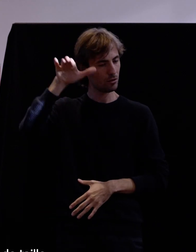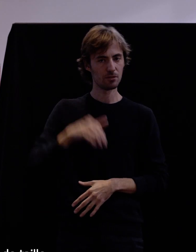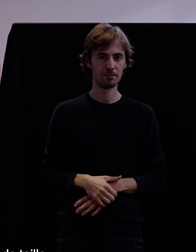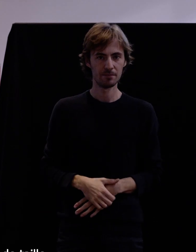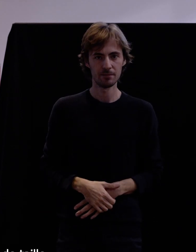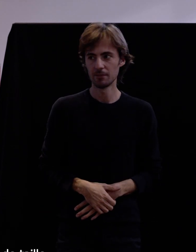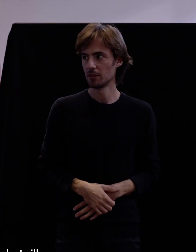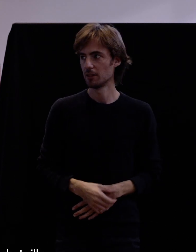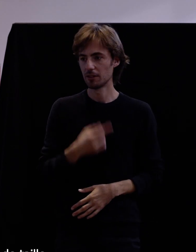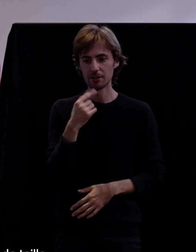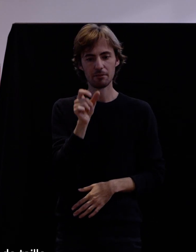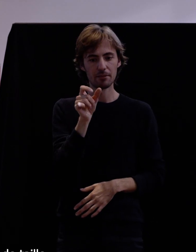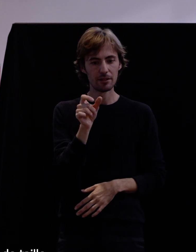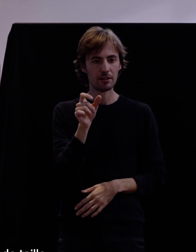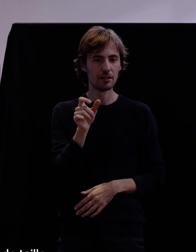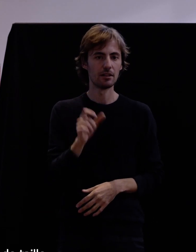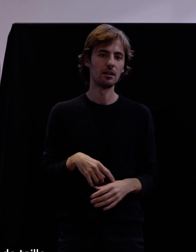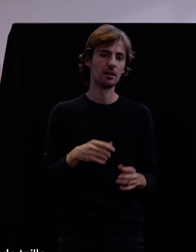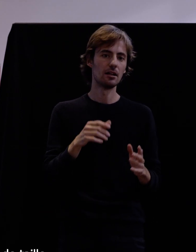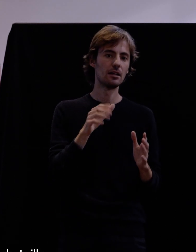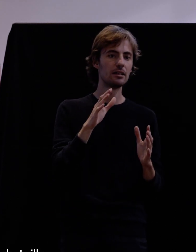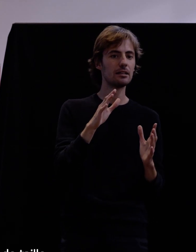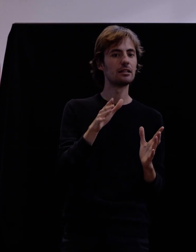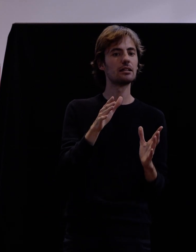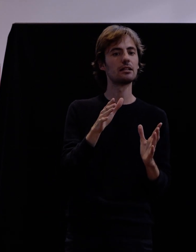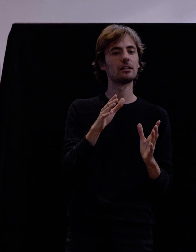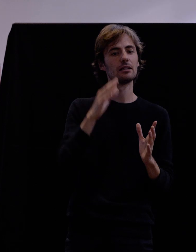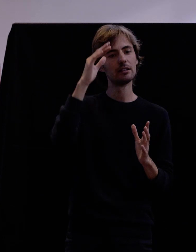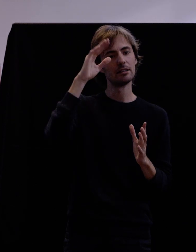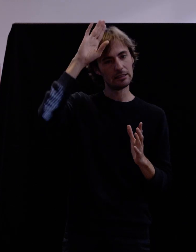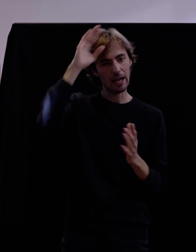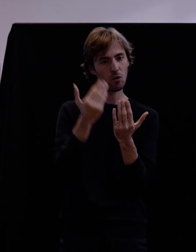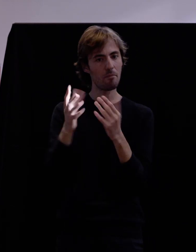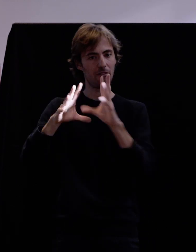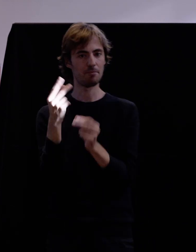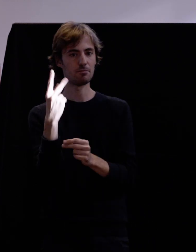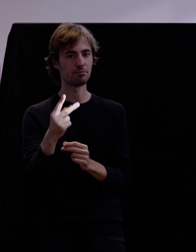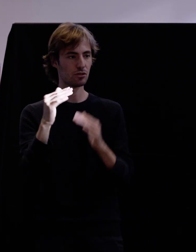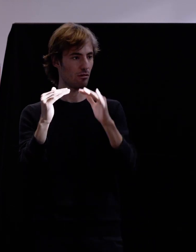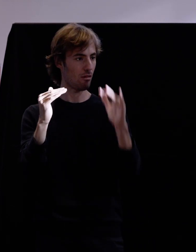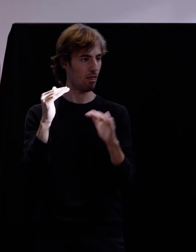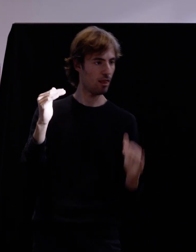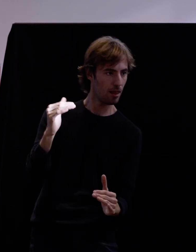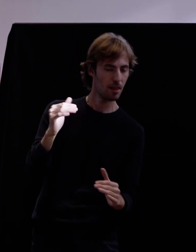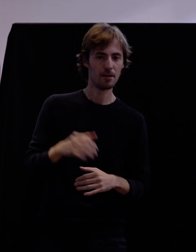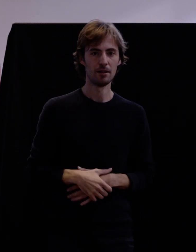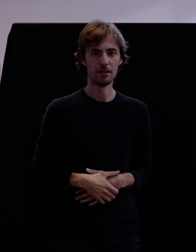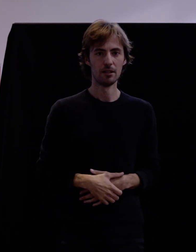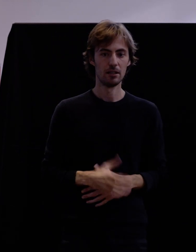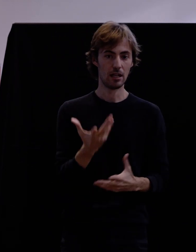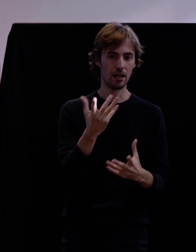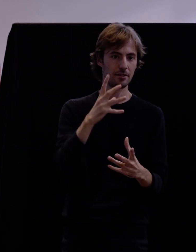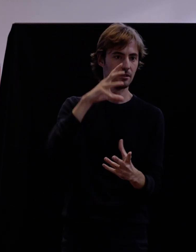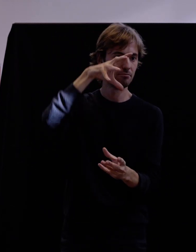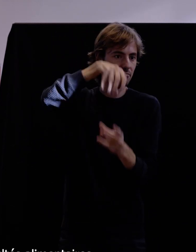ont 2 couloirs de taille de moins que leur famille. Ça, c'est intrinsèque